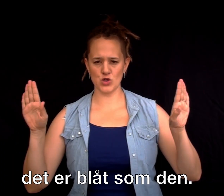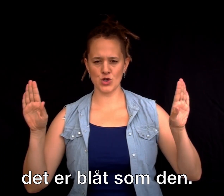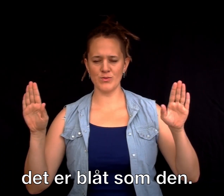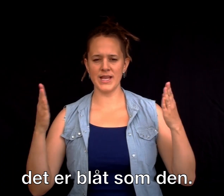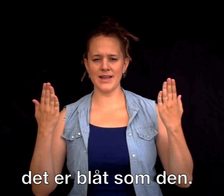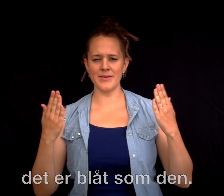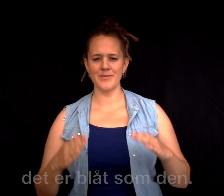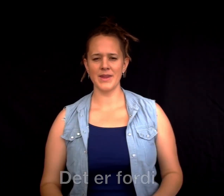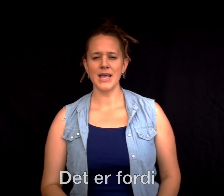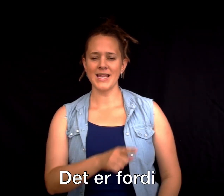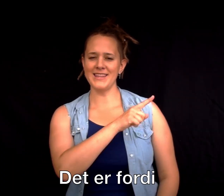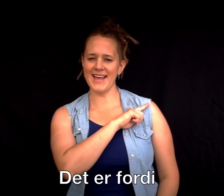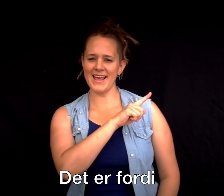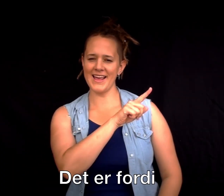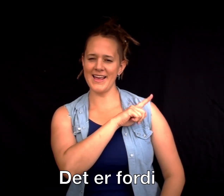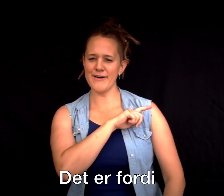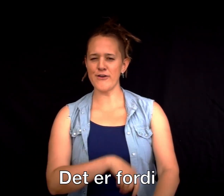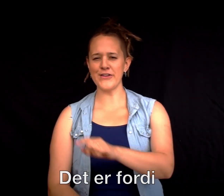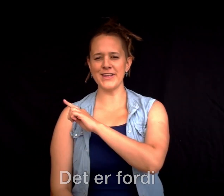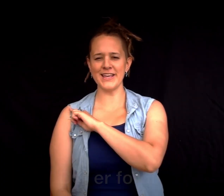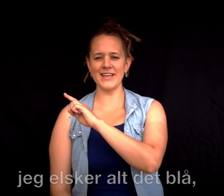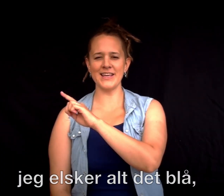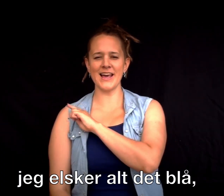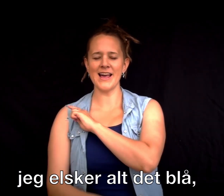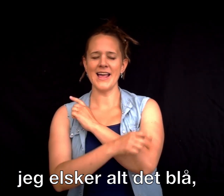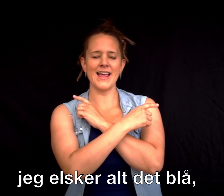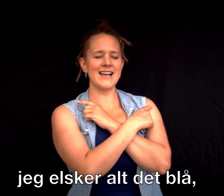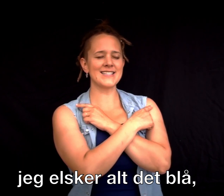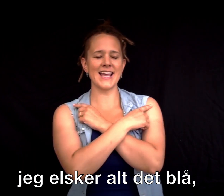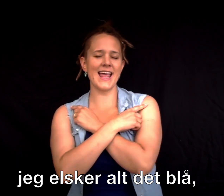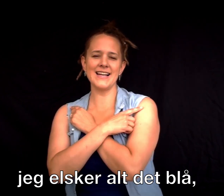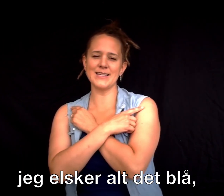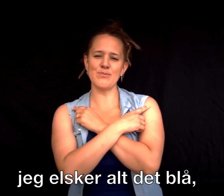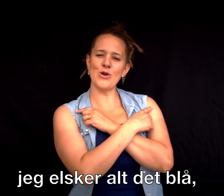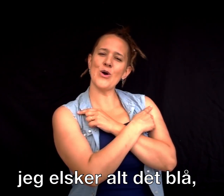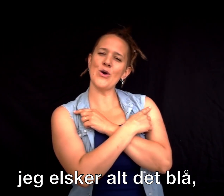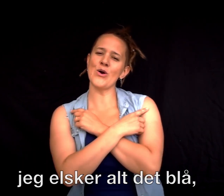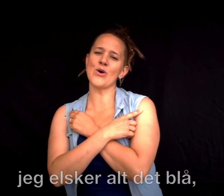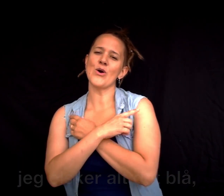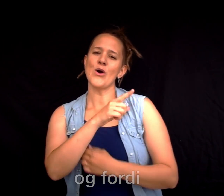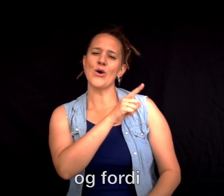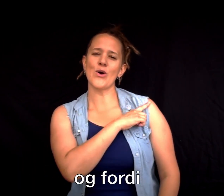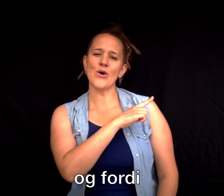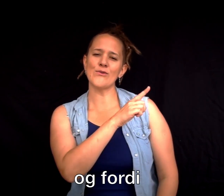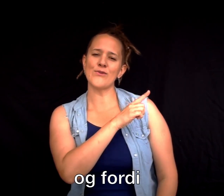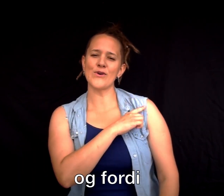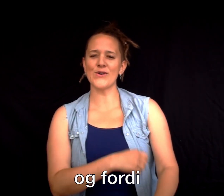som den. Det er fordi jeg elsker alt det blå, og